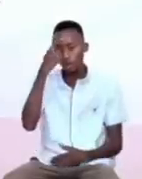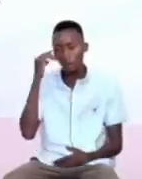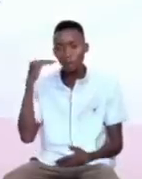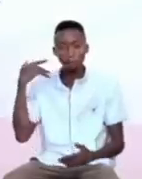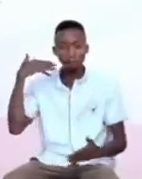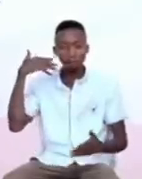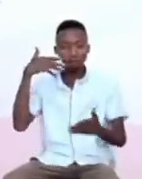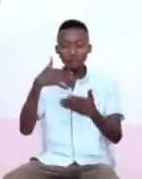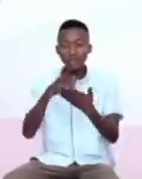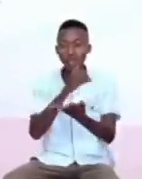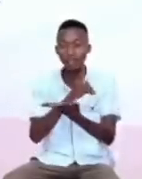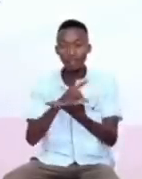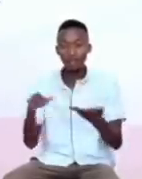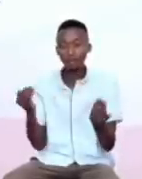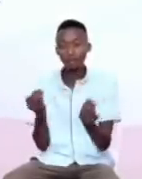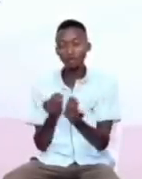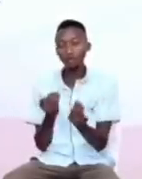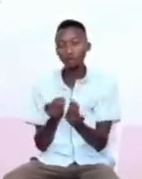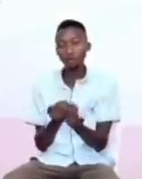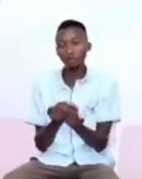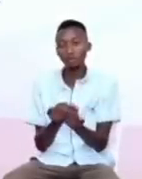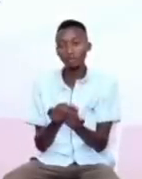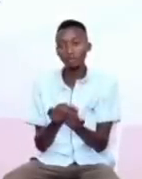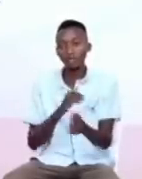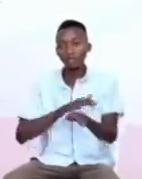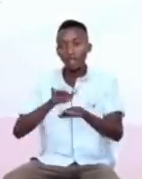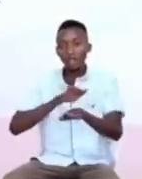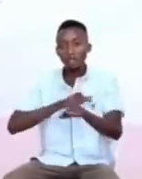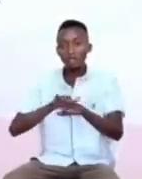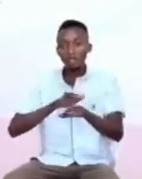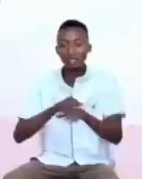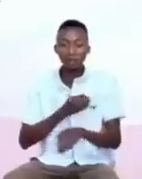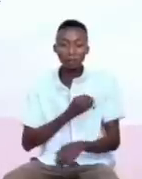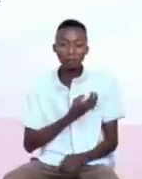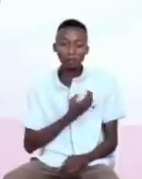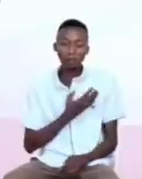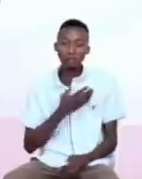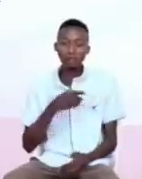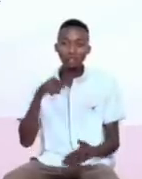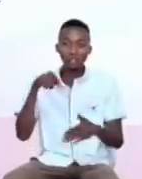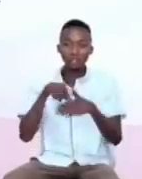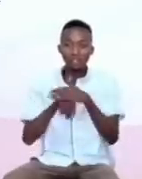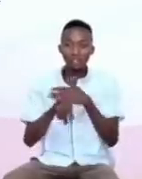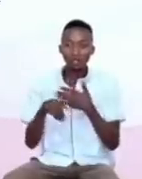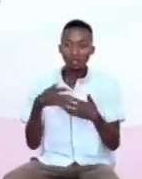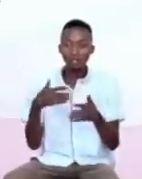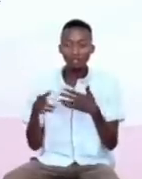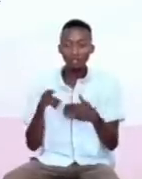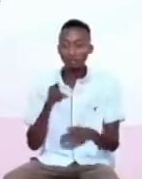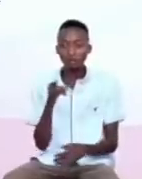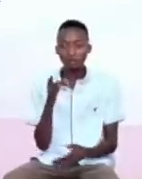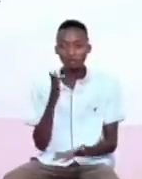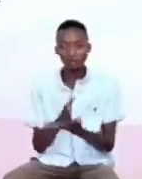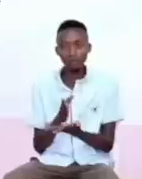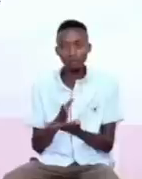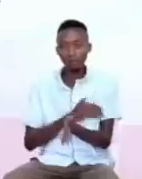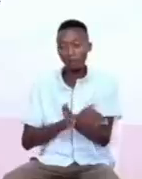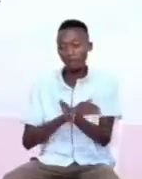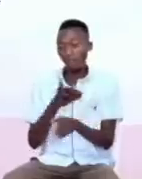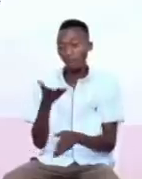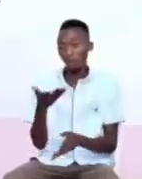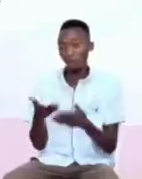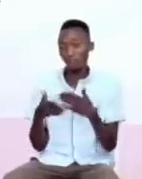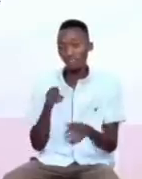mpaka Dar es Salaam unasoma novo. Novo yenyewe inasimulia tu mapenzi. Wakaenda, wakajificha. Alafu baada ya hapo ni